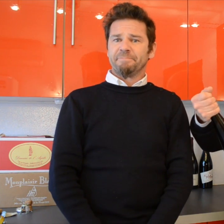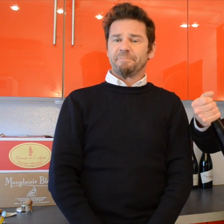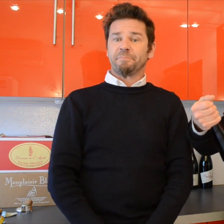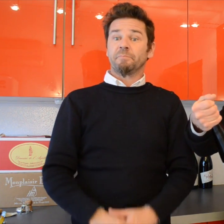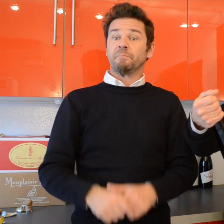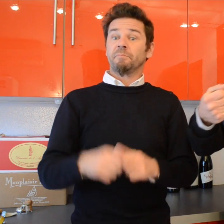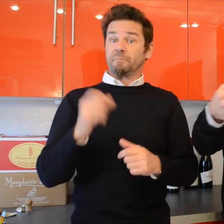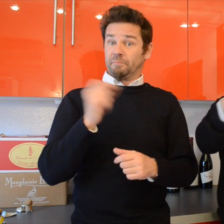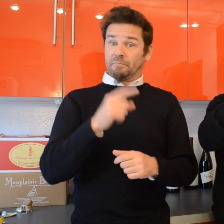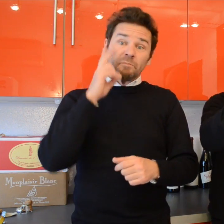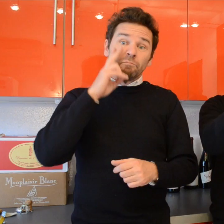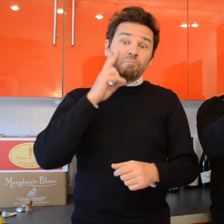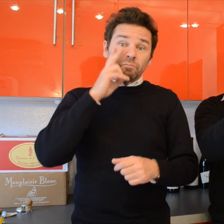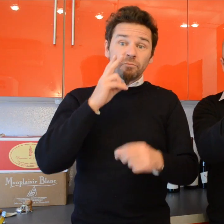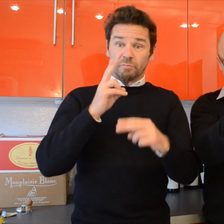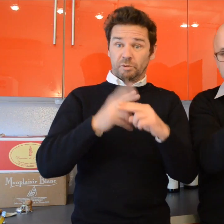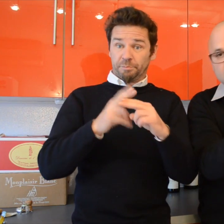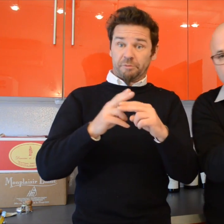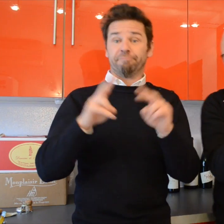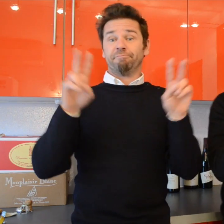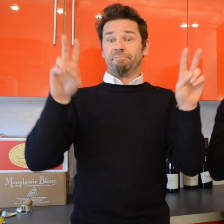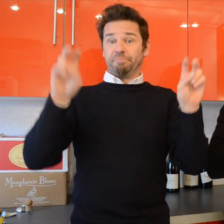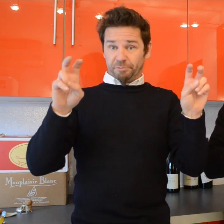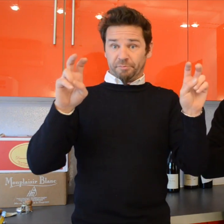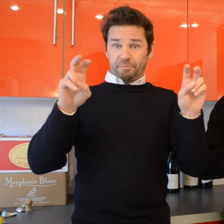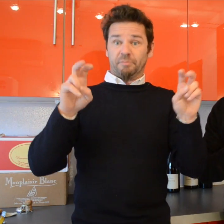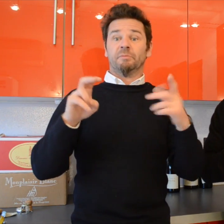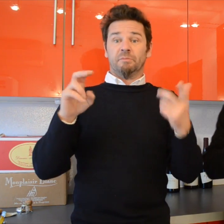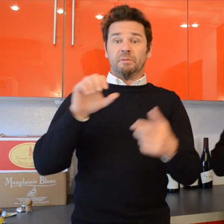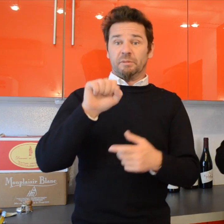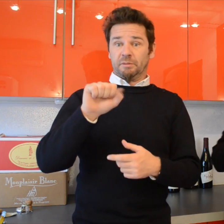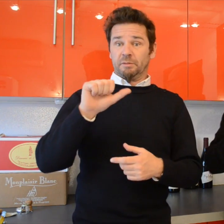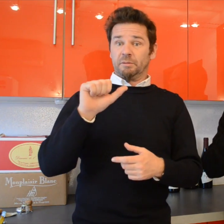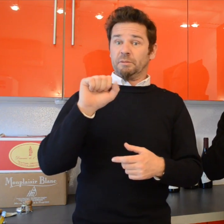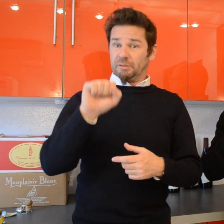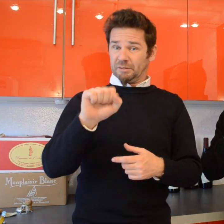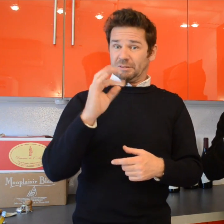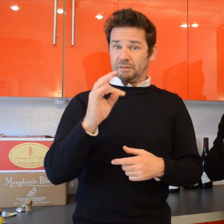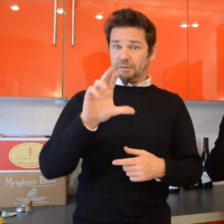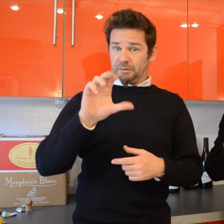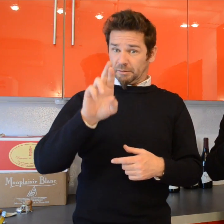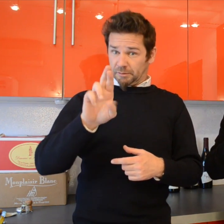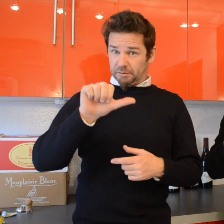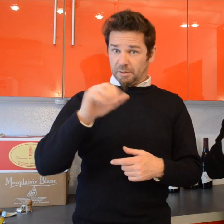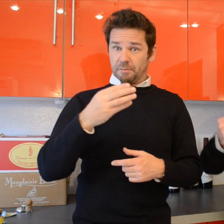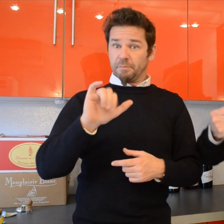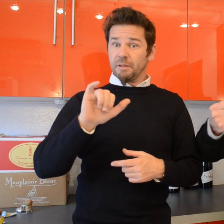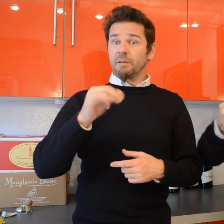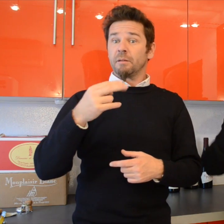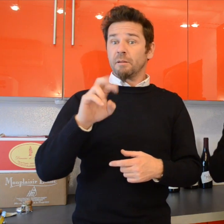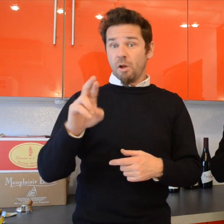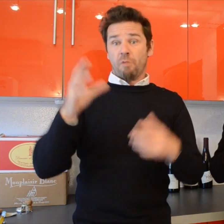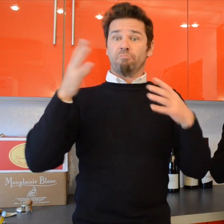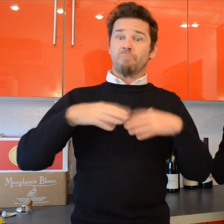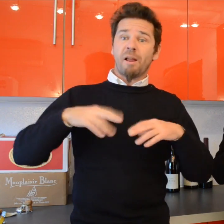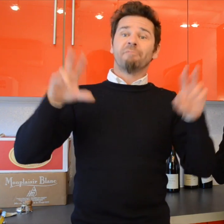Donc c'est un vin qui s'appelle Balade en Straminer et qui est en vin